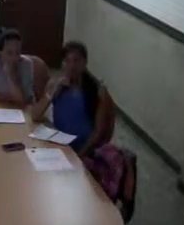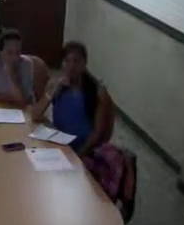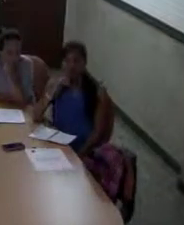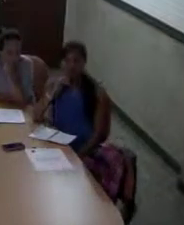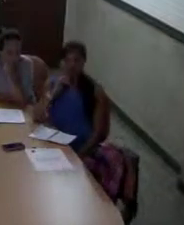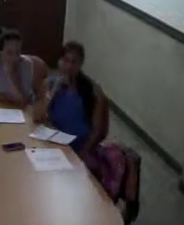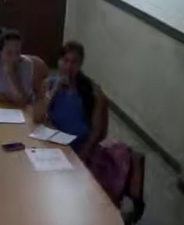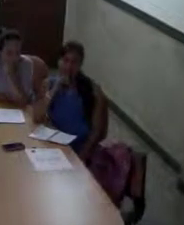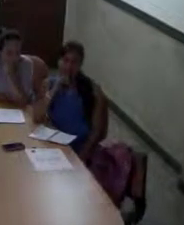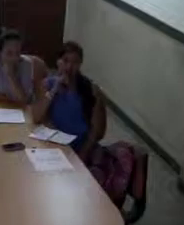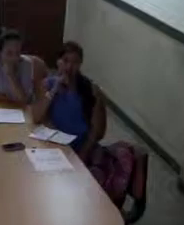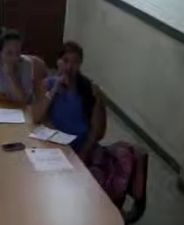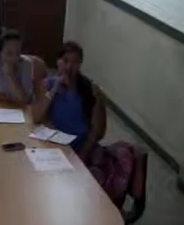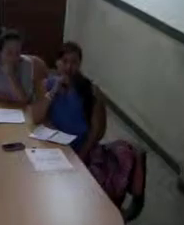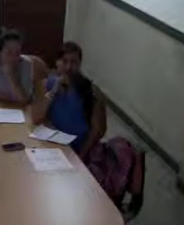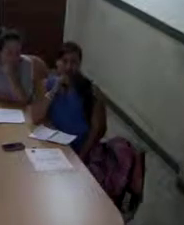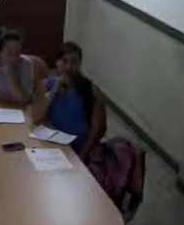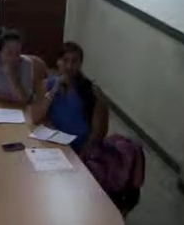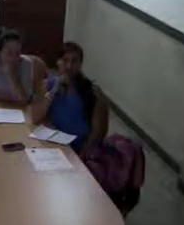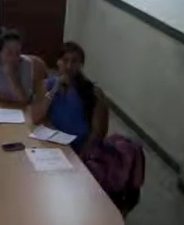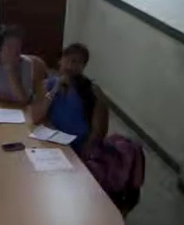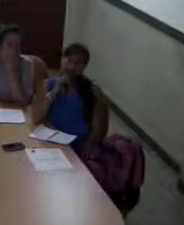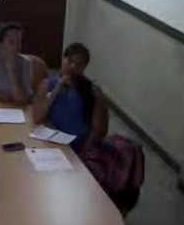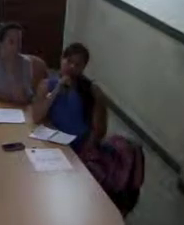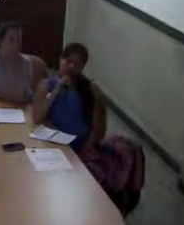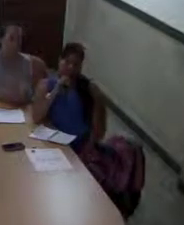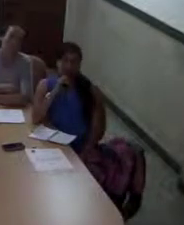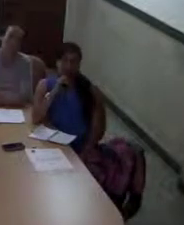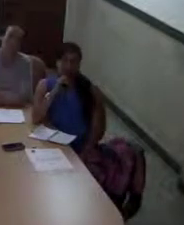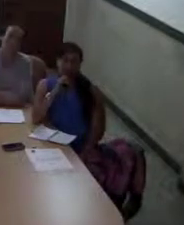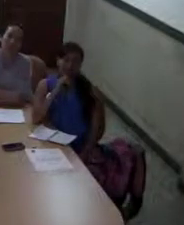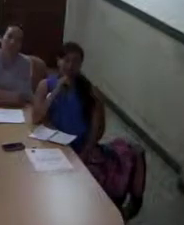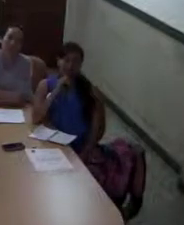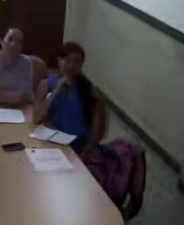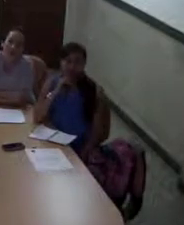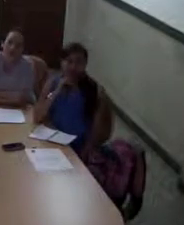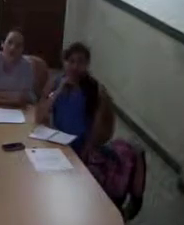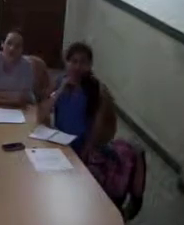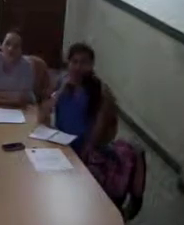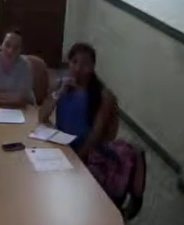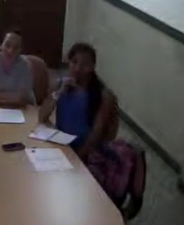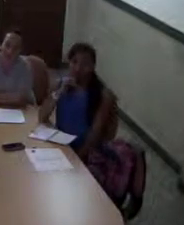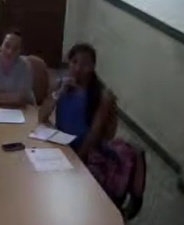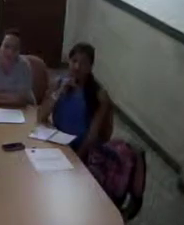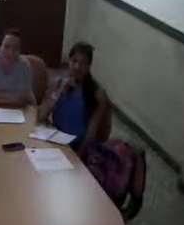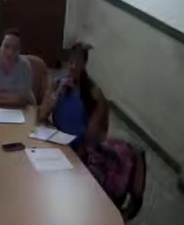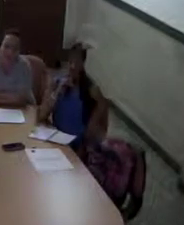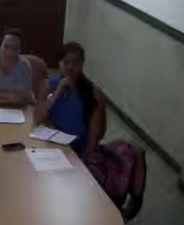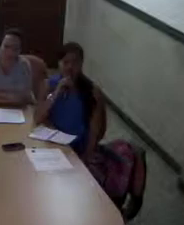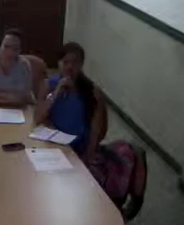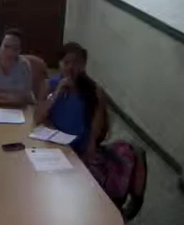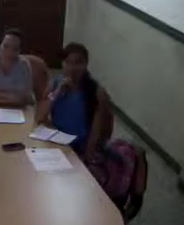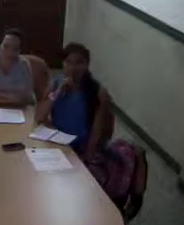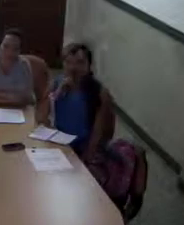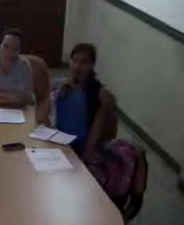personas sordas y contamos con muchos intérpretes que de verdad pues falta